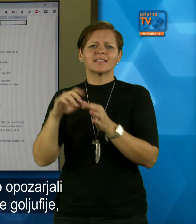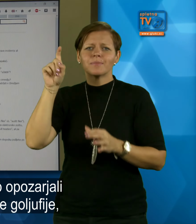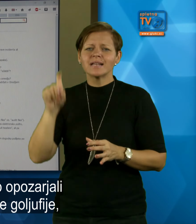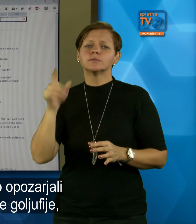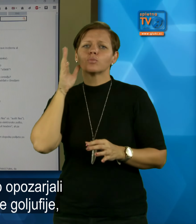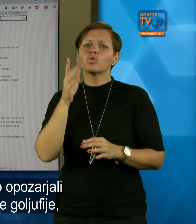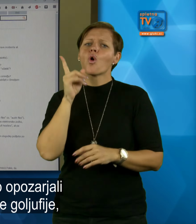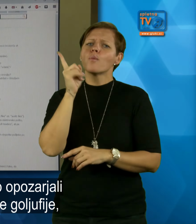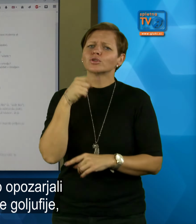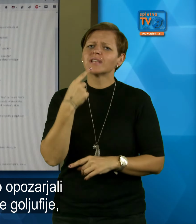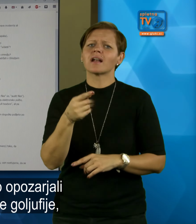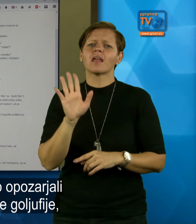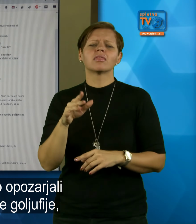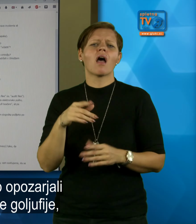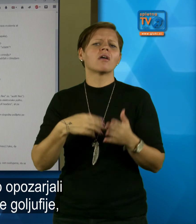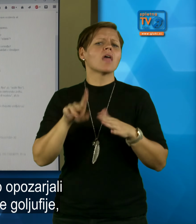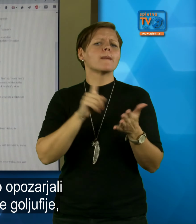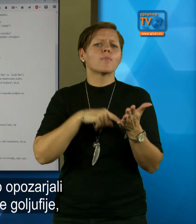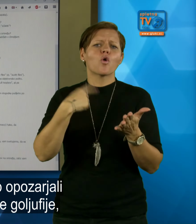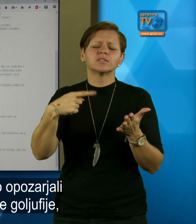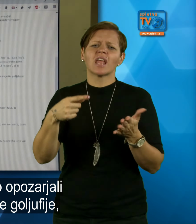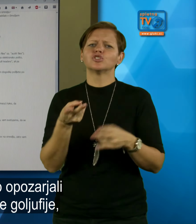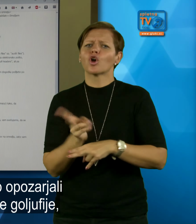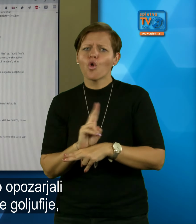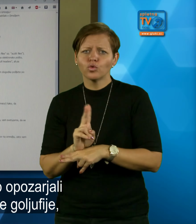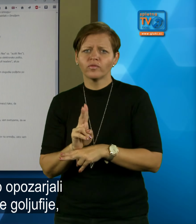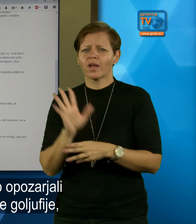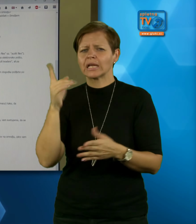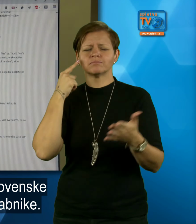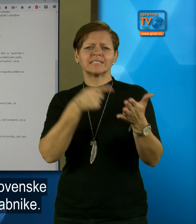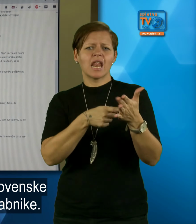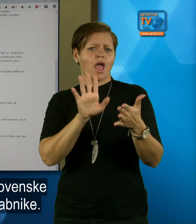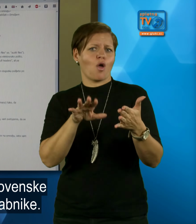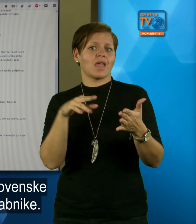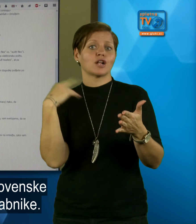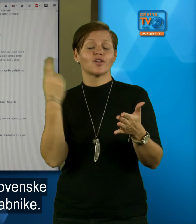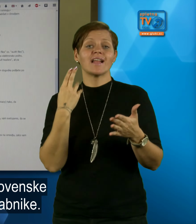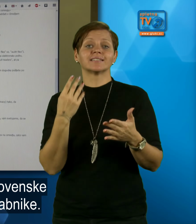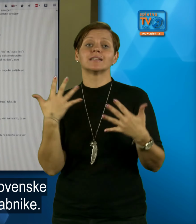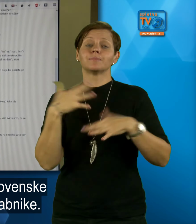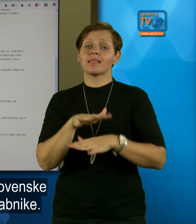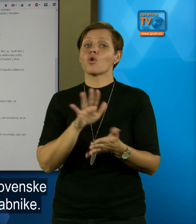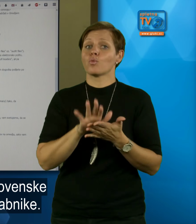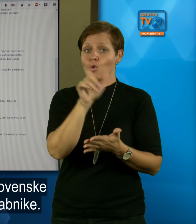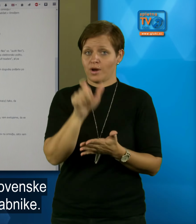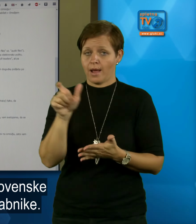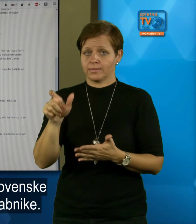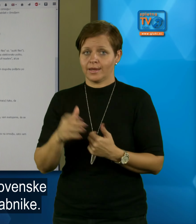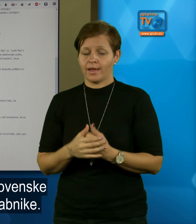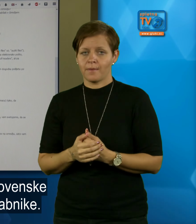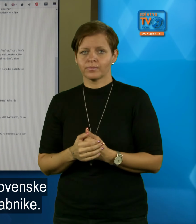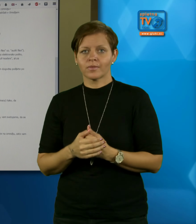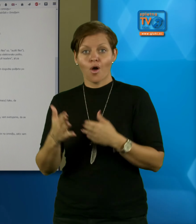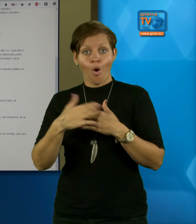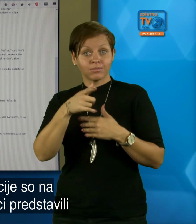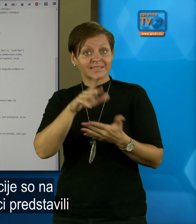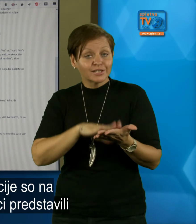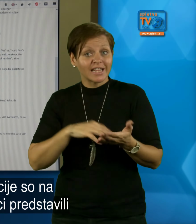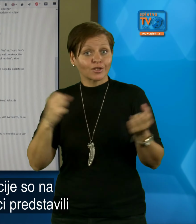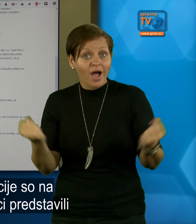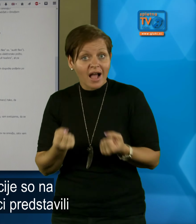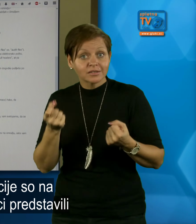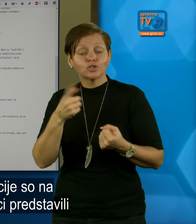Ves mesec bodo opozarjali na najpogostejše goljufije, ki ciljajo na slovenske spletne uporabnike.